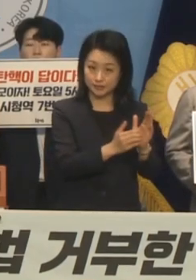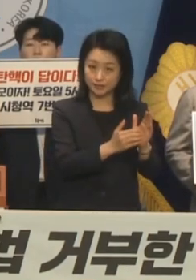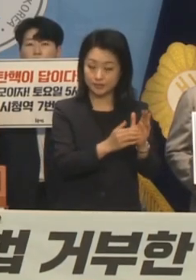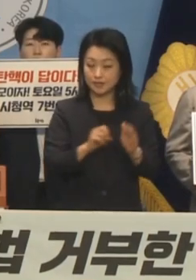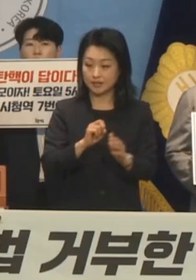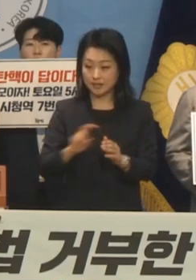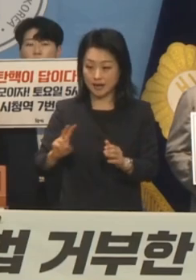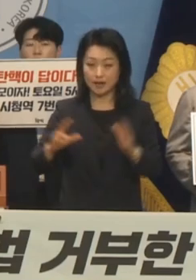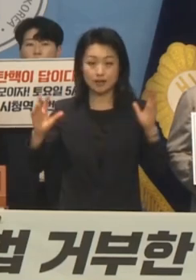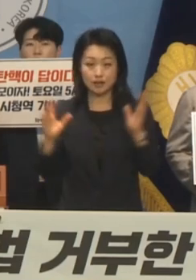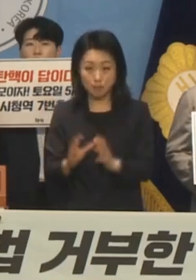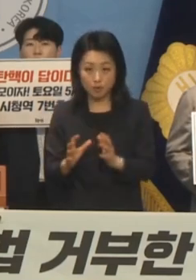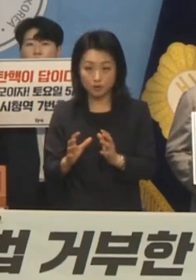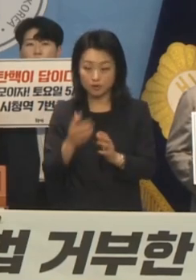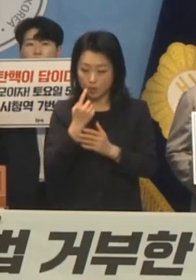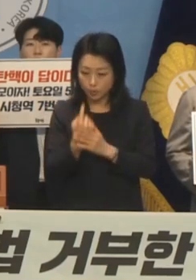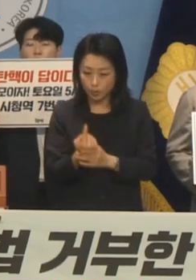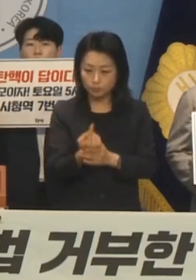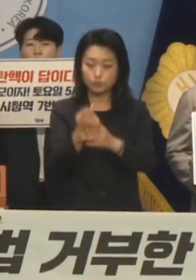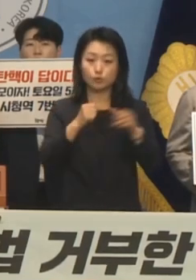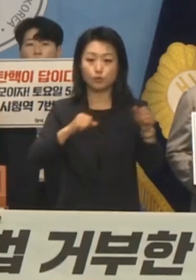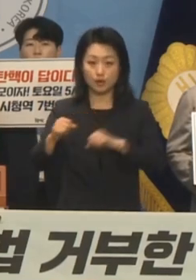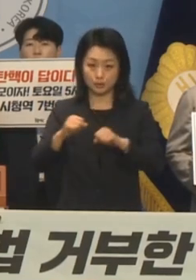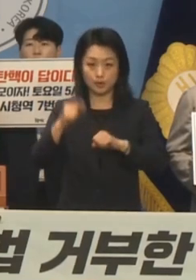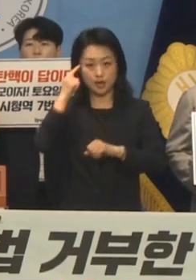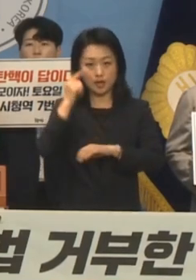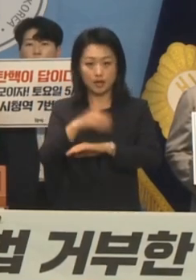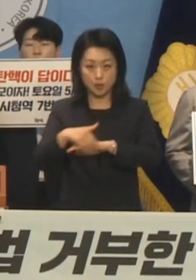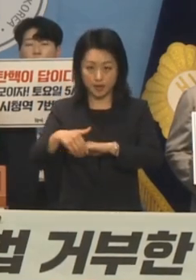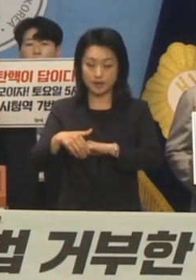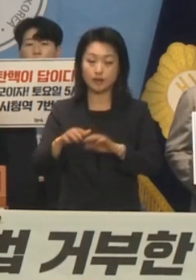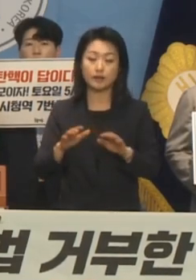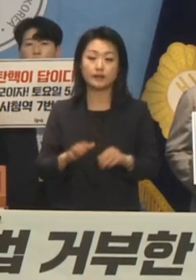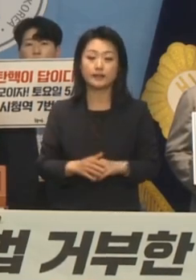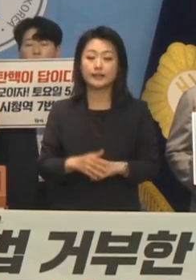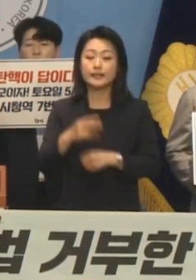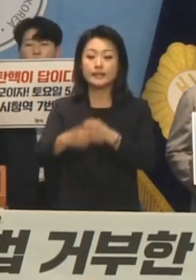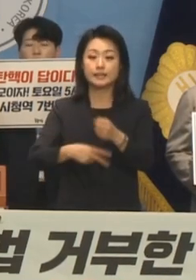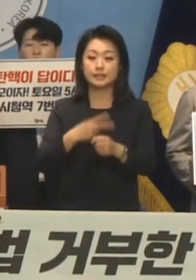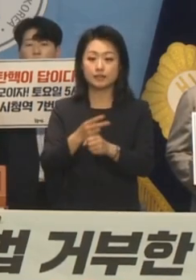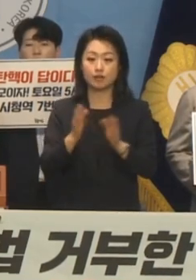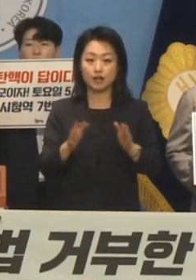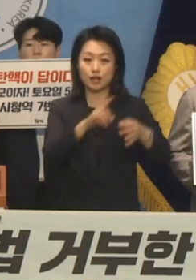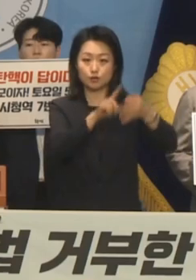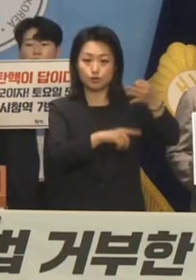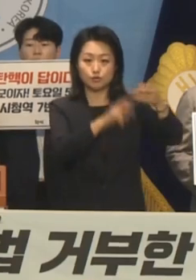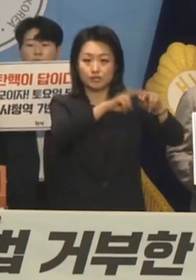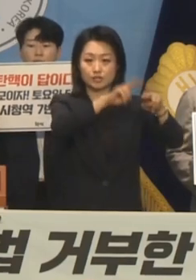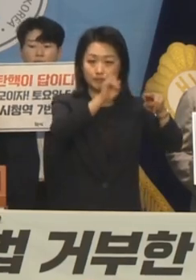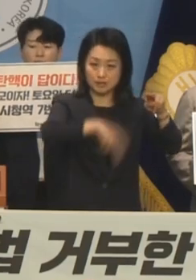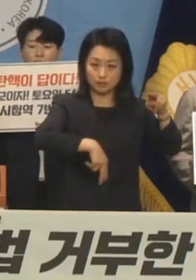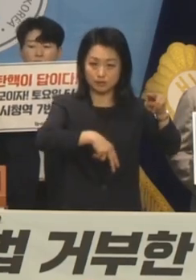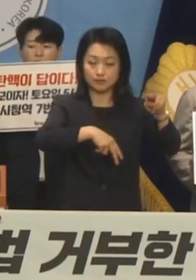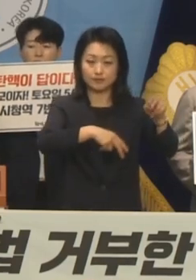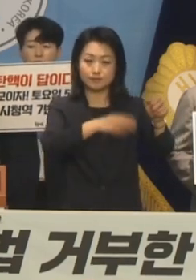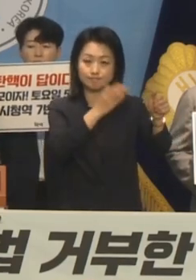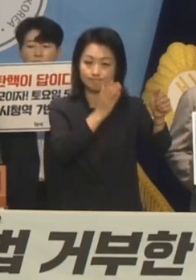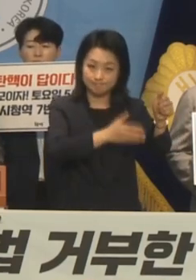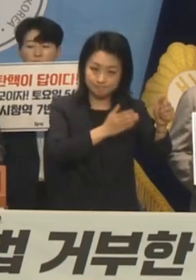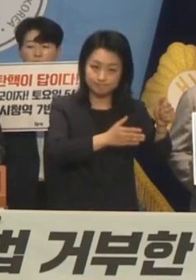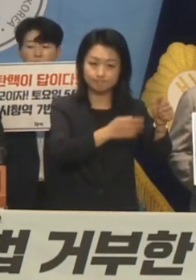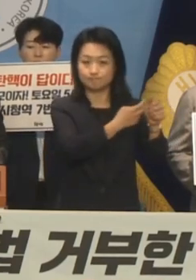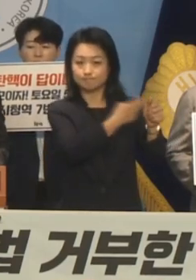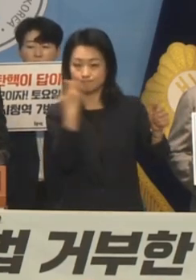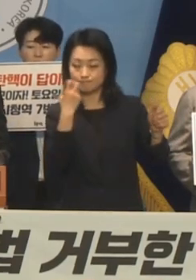규탄하고 범국민 대회를 준비하고 있습니다. 촛불행동은 2년 이상 윤석열 퇴진 탄핵운동을 벌여왔고요.